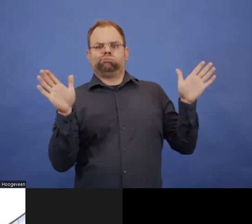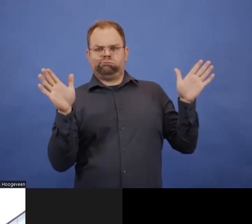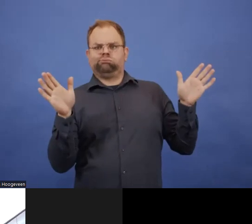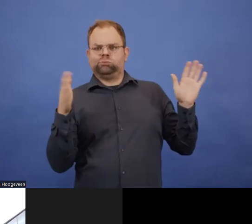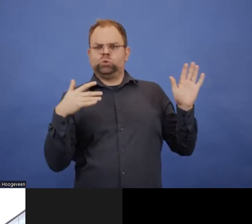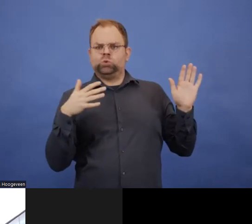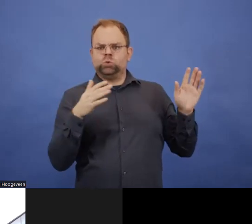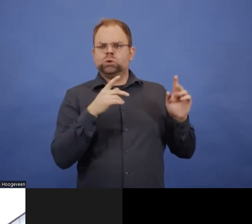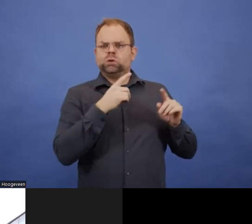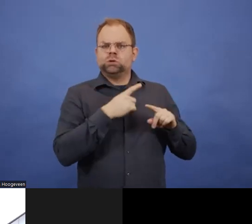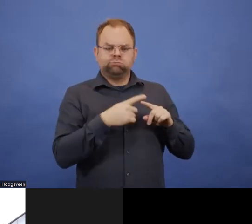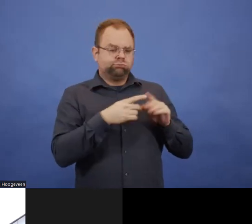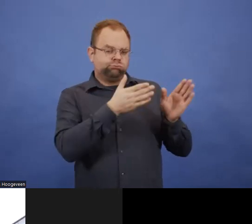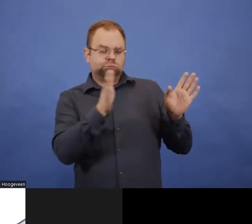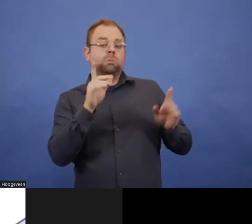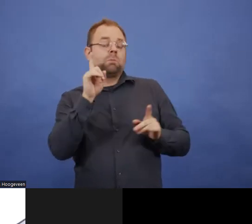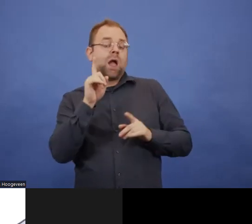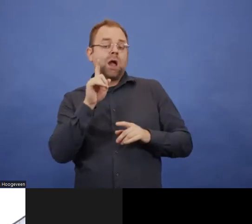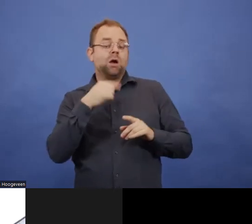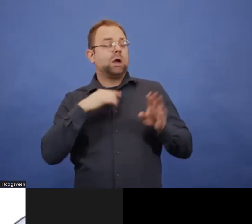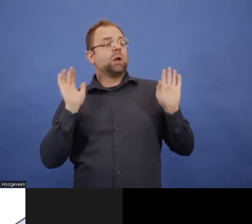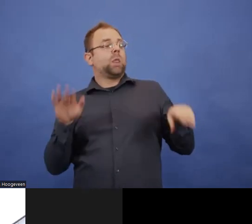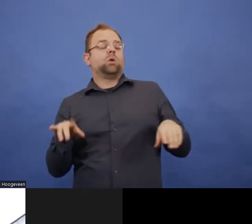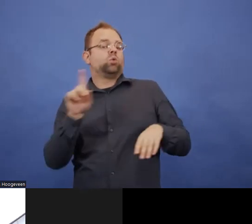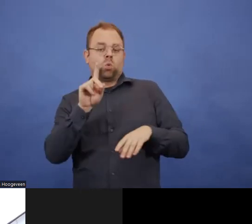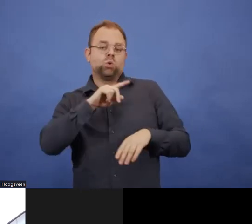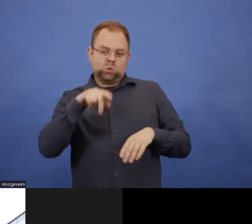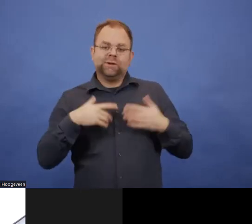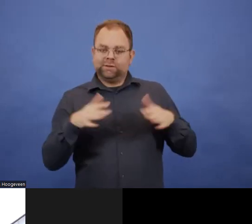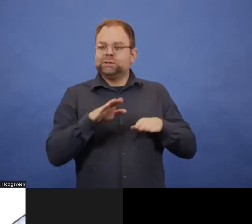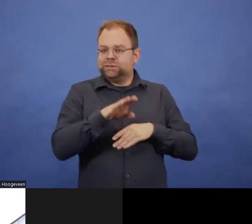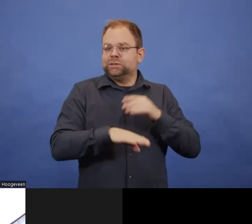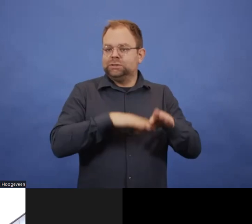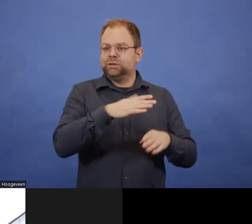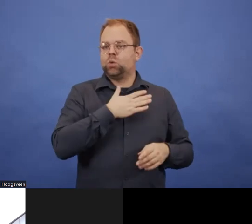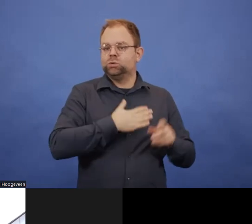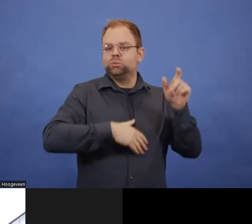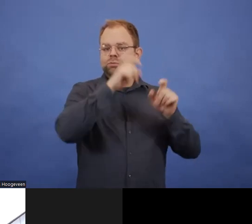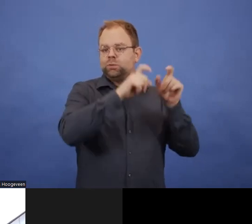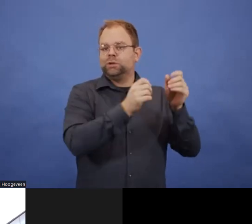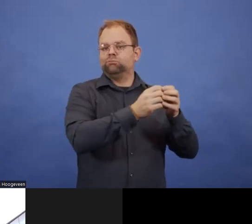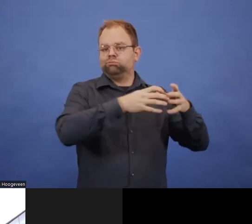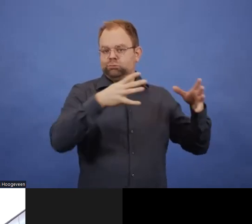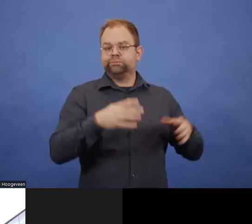Y también necesitamos de bridge training, entrenamiento de puente, es el